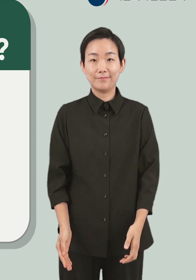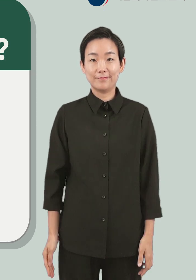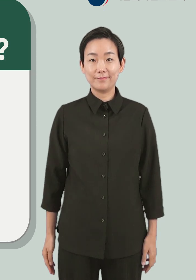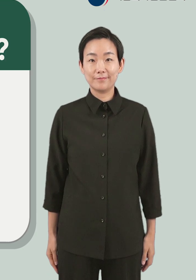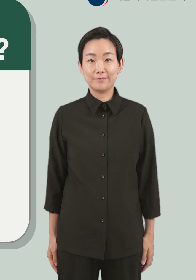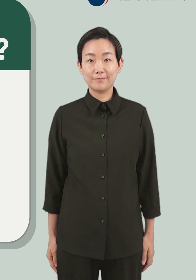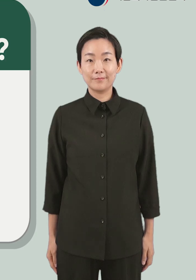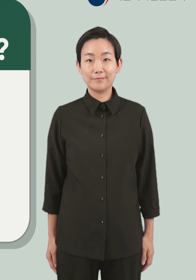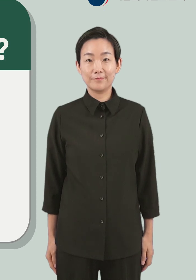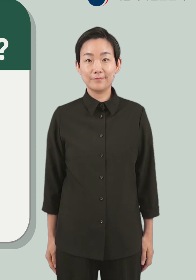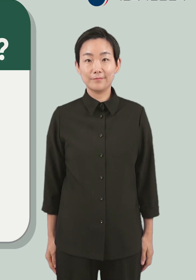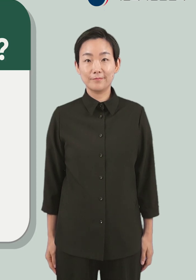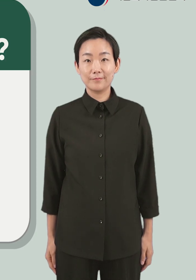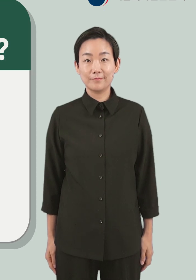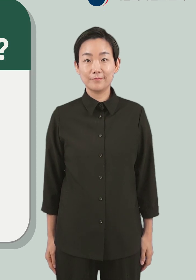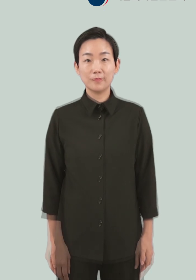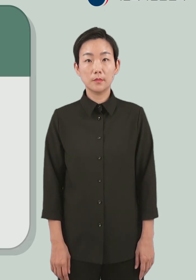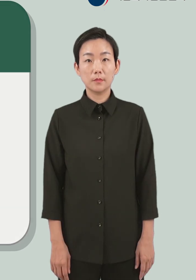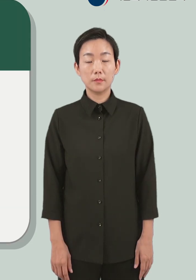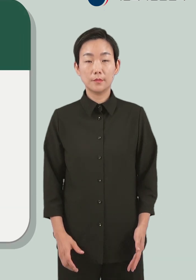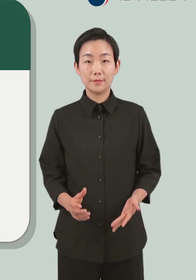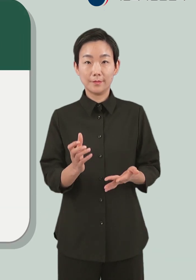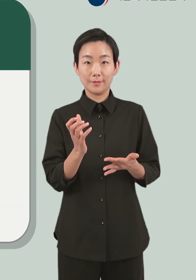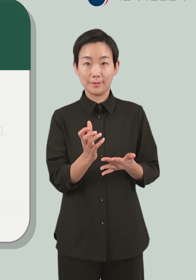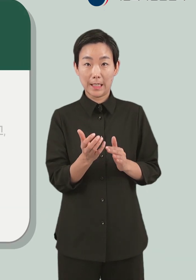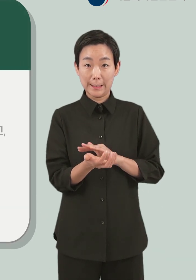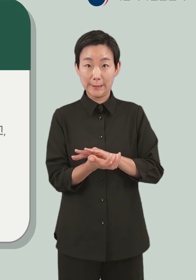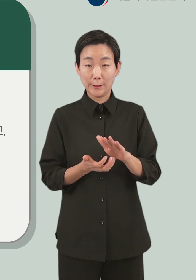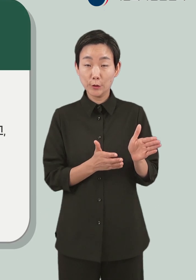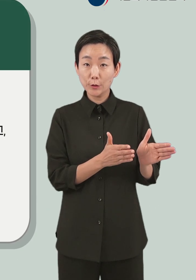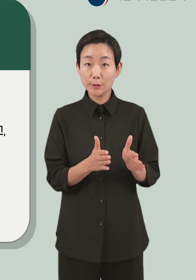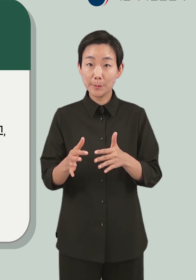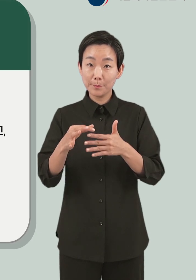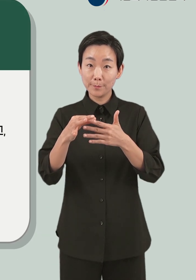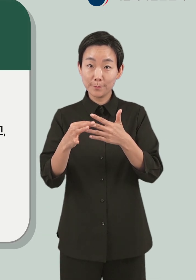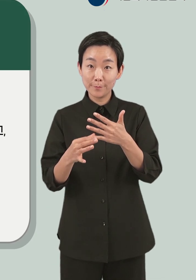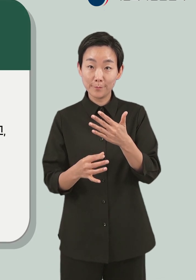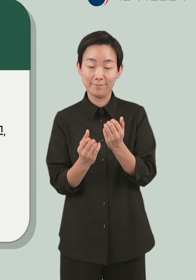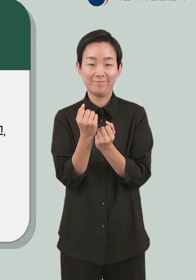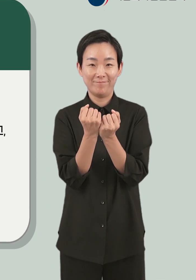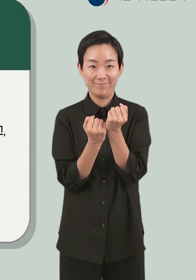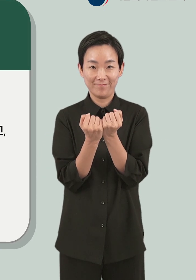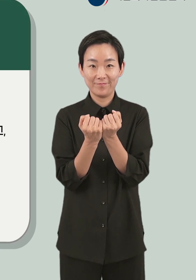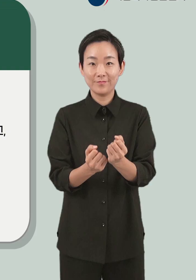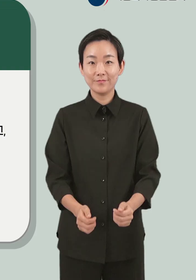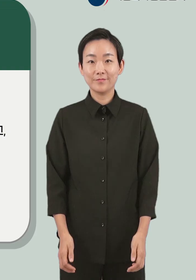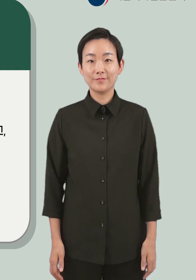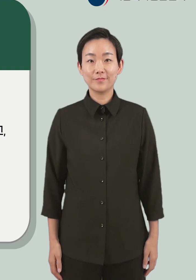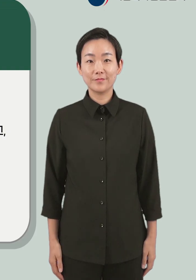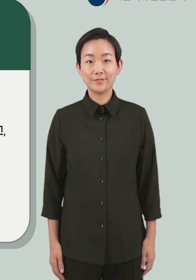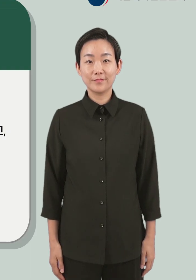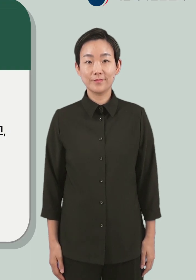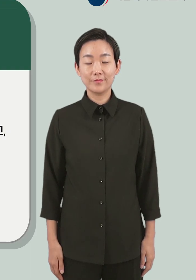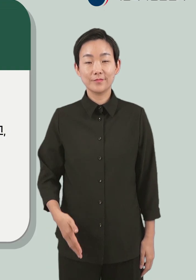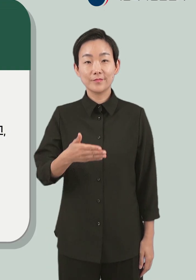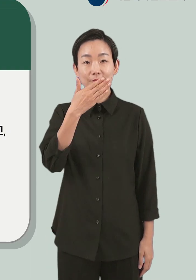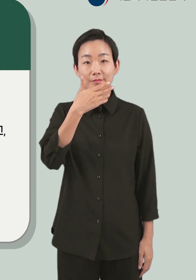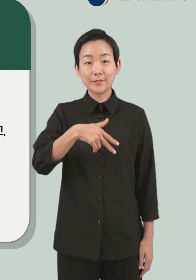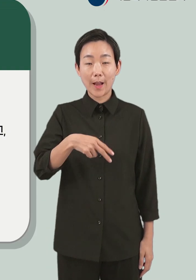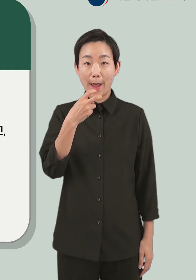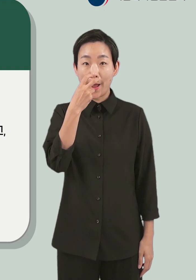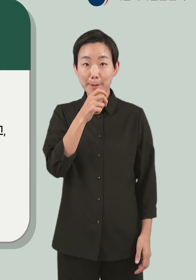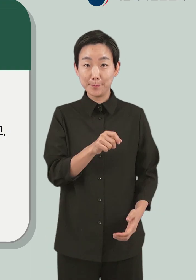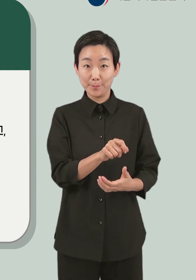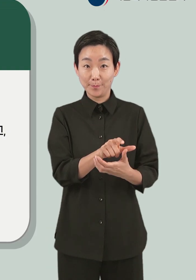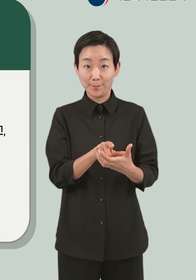배터리를 삽입할 수 있는 커버가 있습니다. 이 의료기기의 사용 전 준비사항은 무엇입니까? 혈당